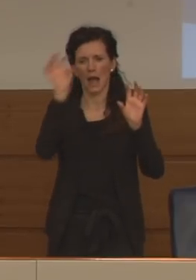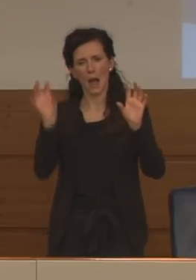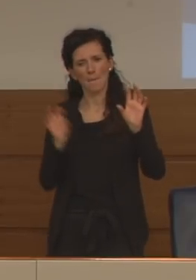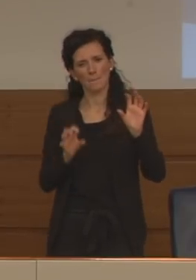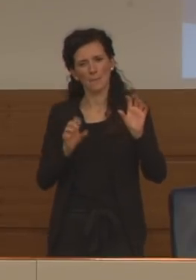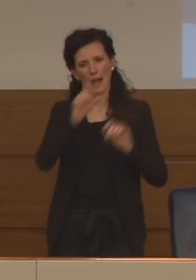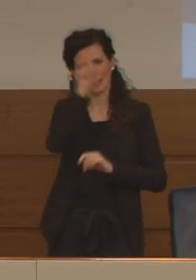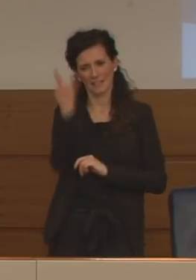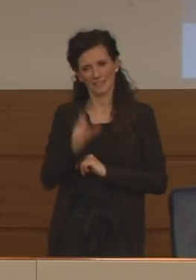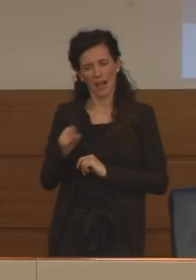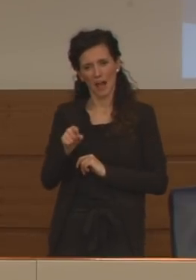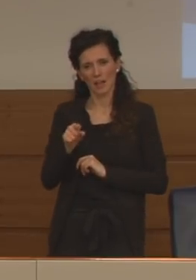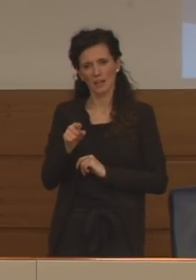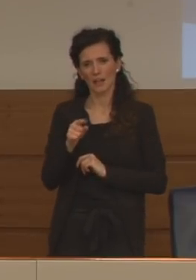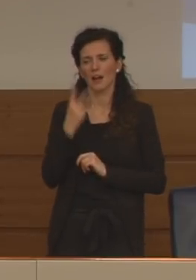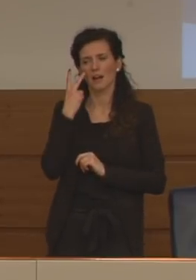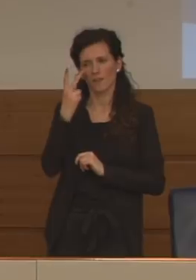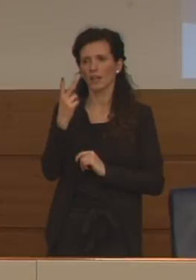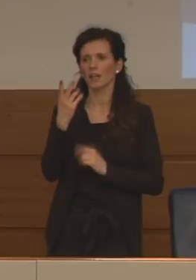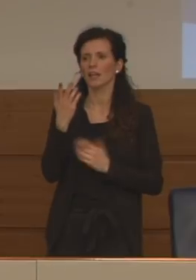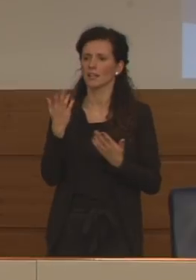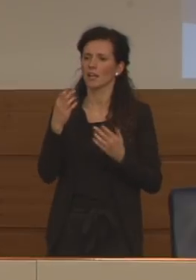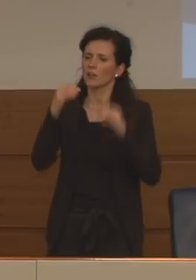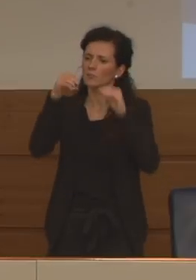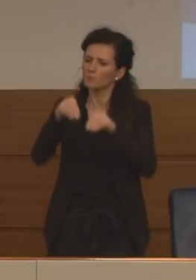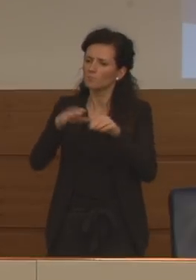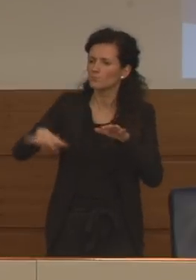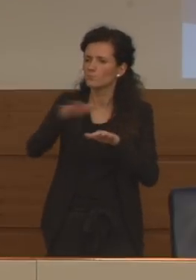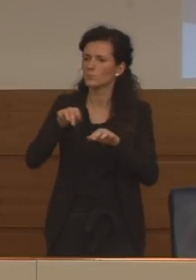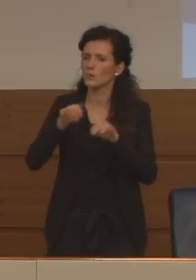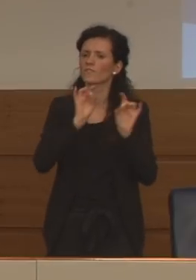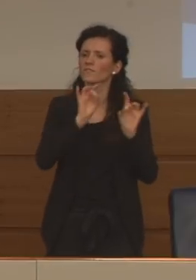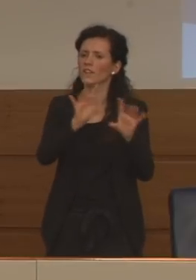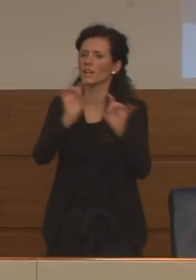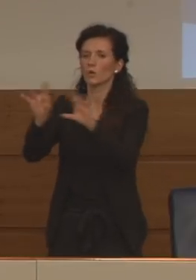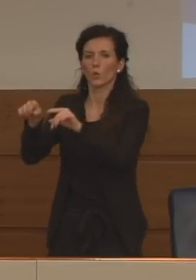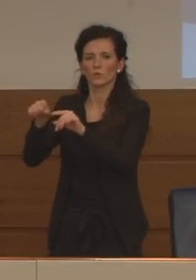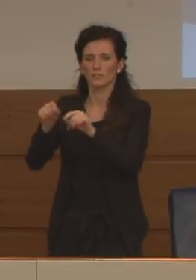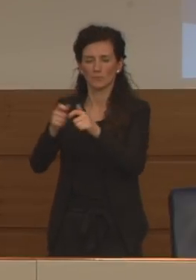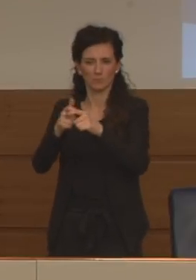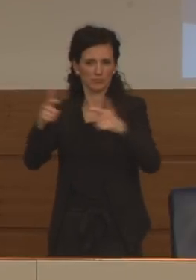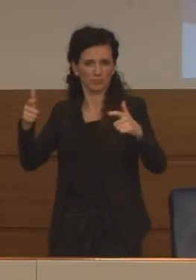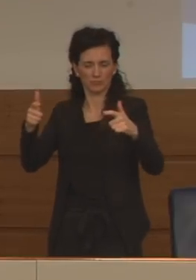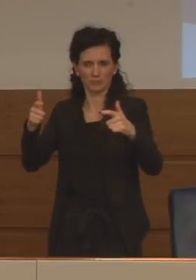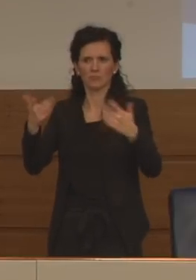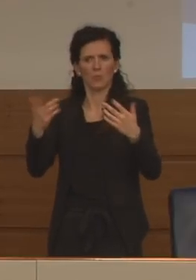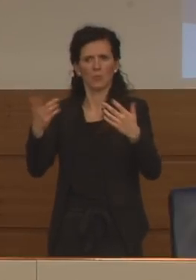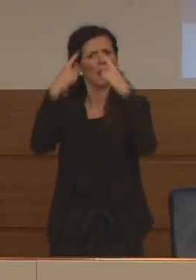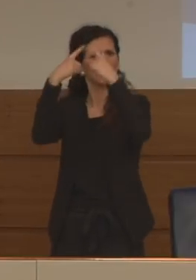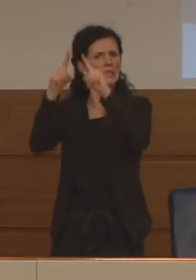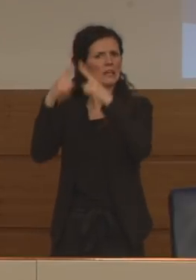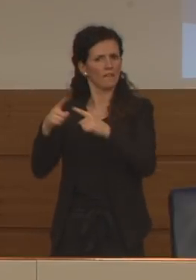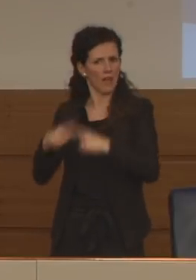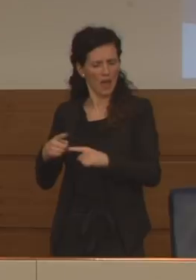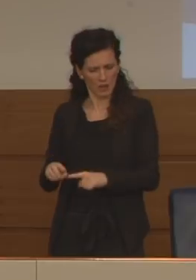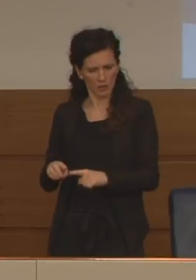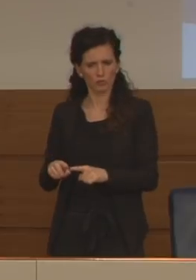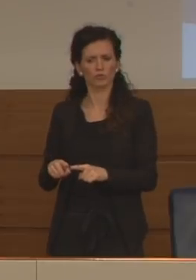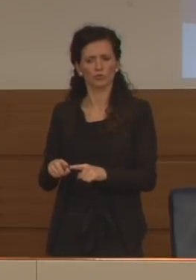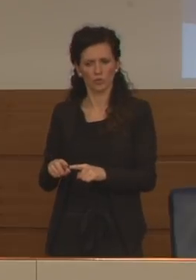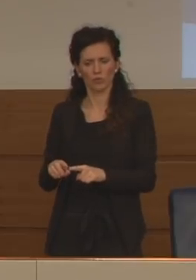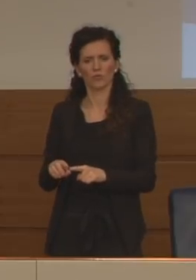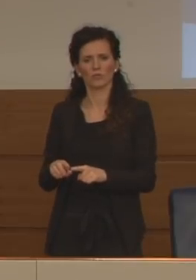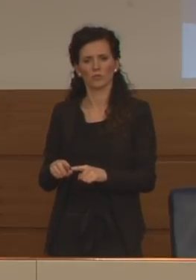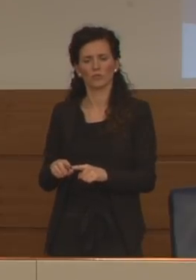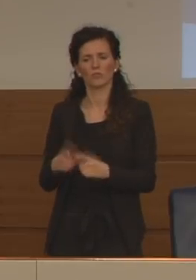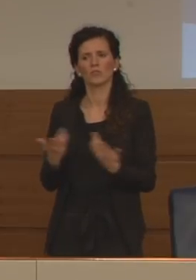questo momento una circolazione locale di origine diversa ma sostanzialmente abbiamo delle casi locali e quindi credo